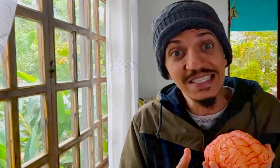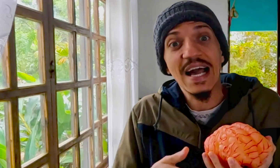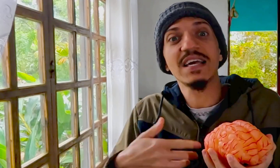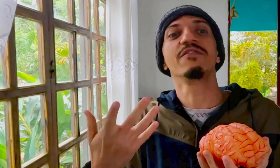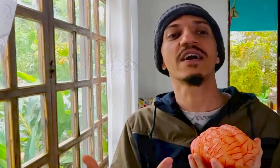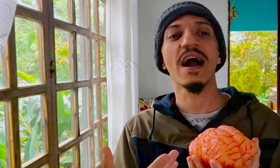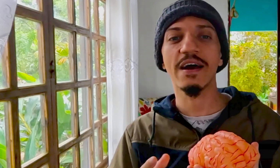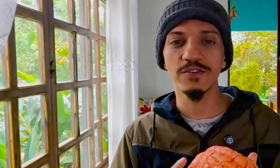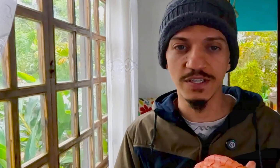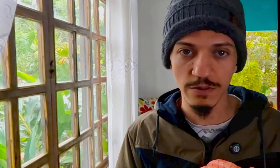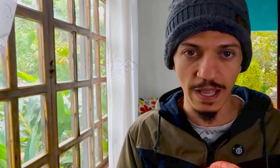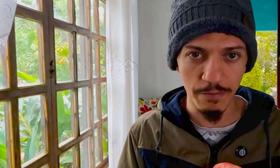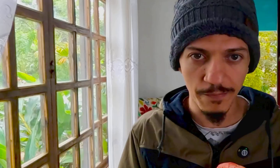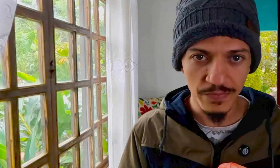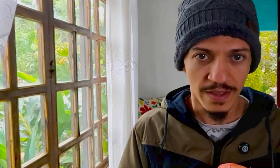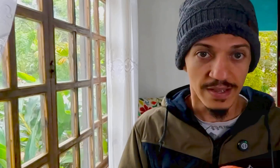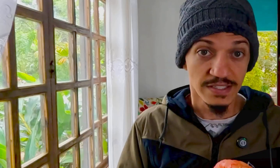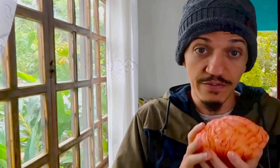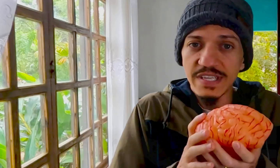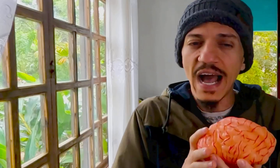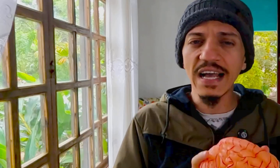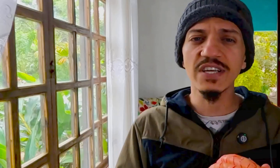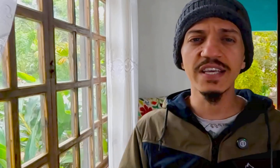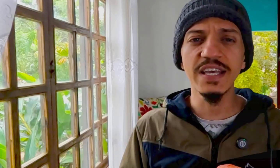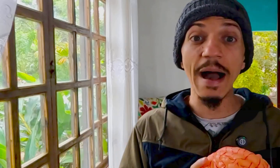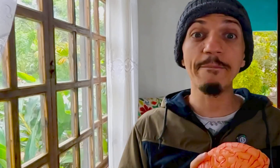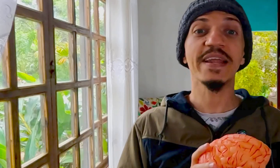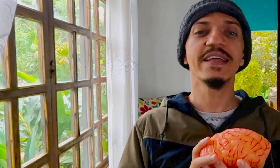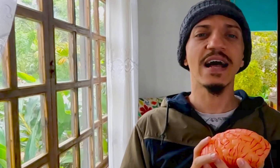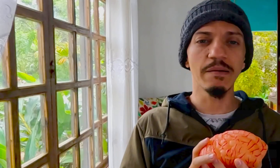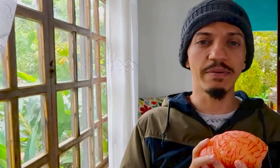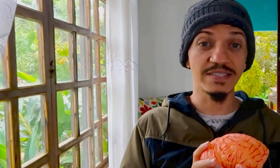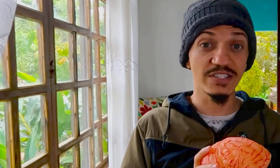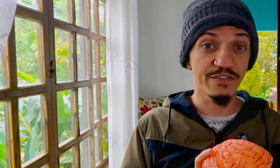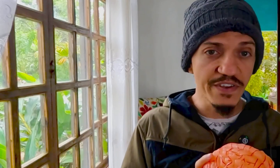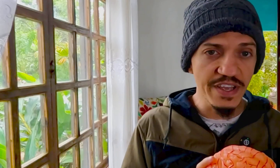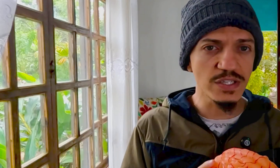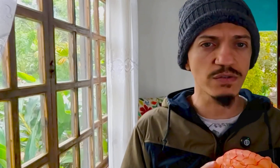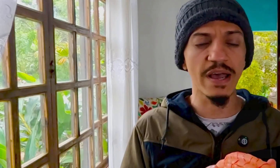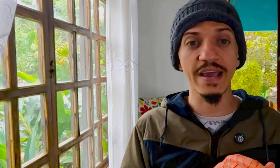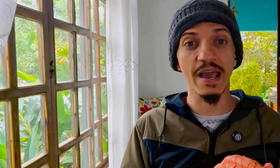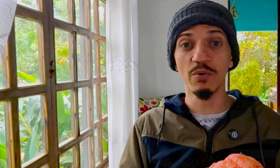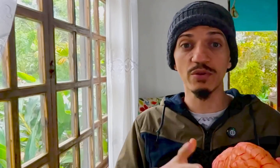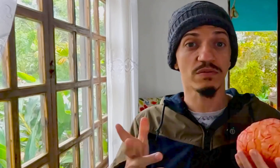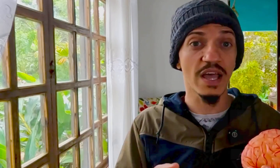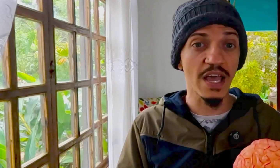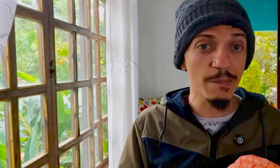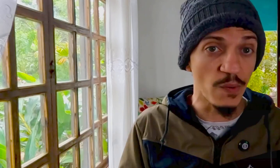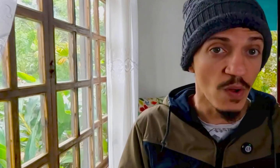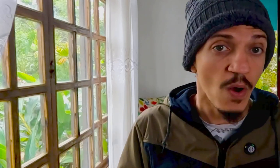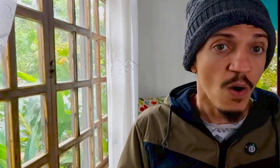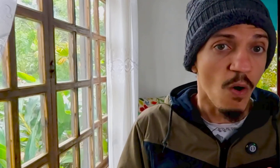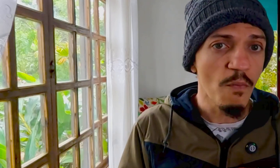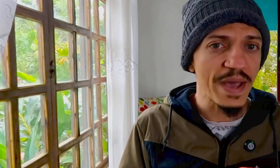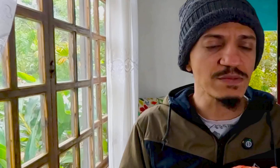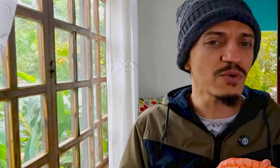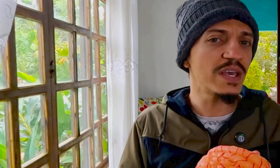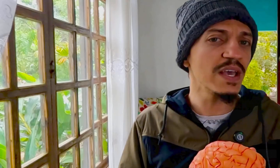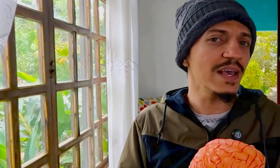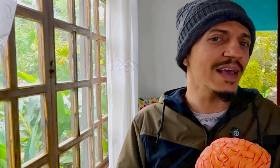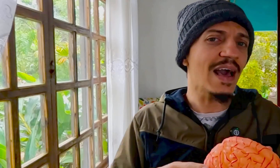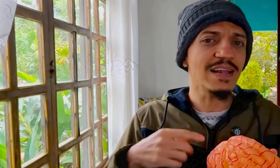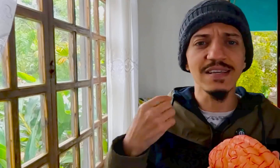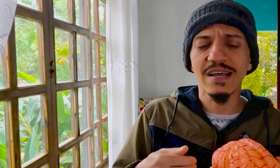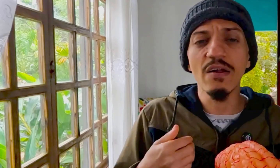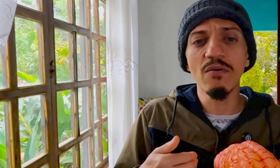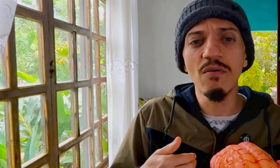precise sacrificar o seu tempo. Se você acha que aprender a Libras é difícil, requer muito tempo, ou mesmo